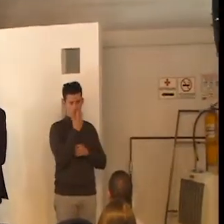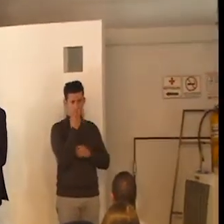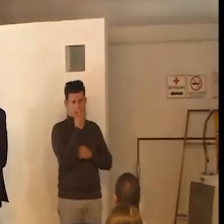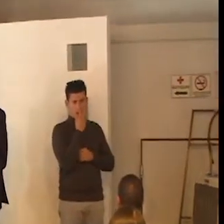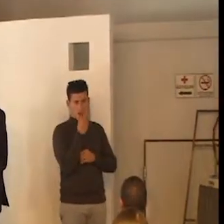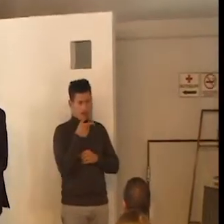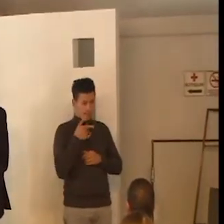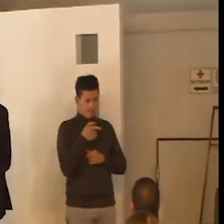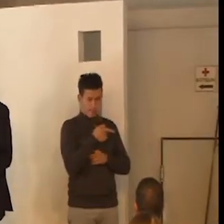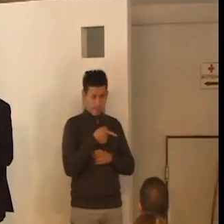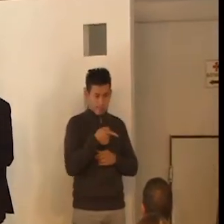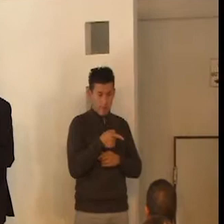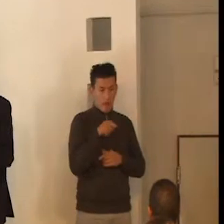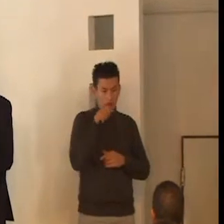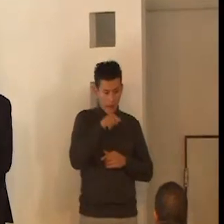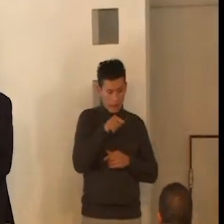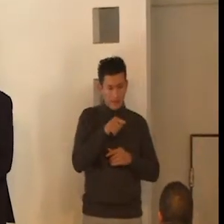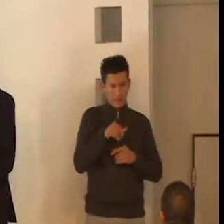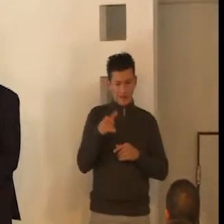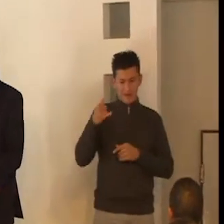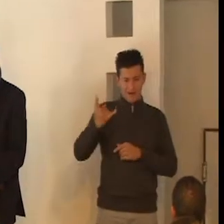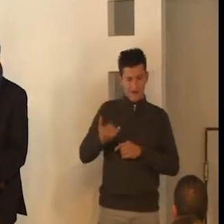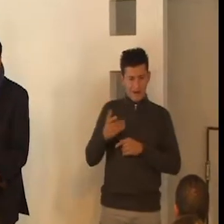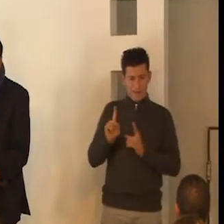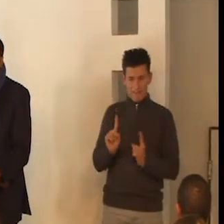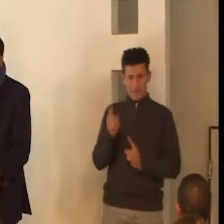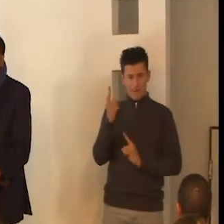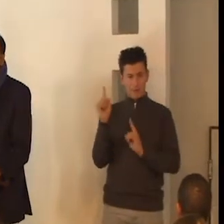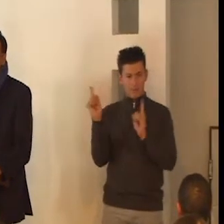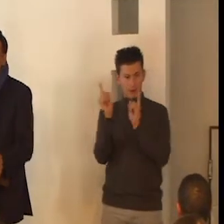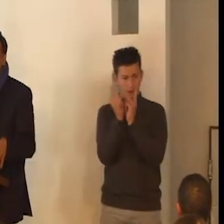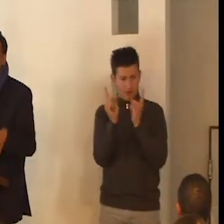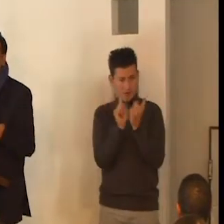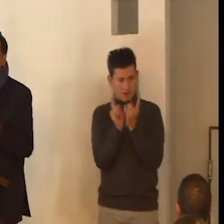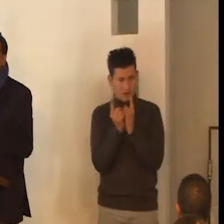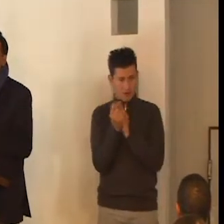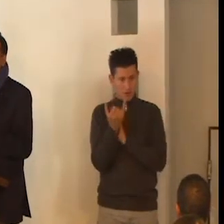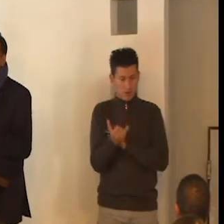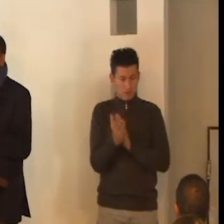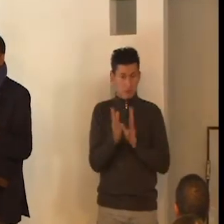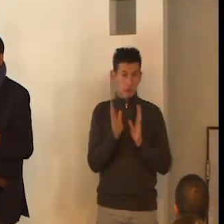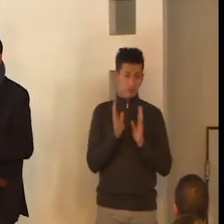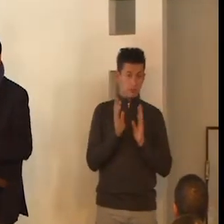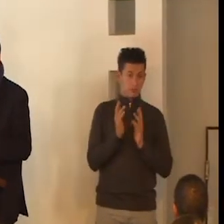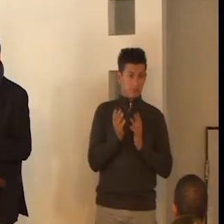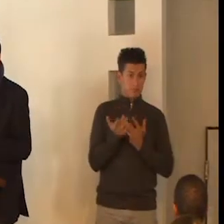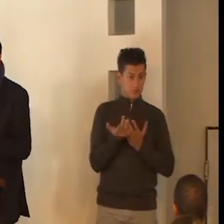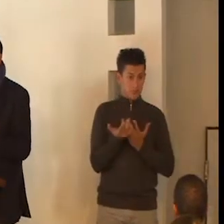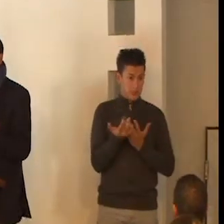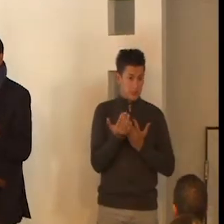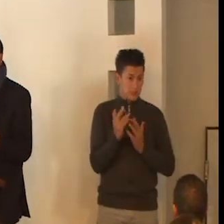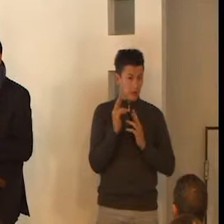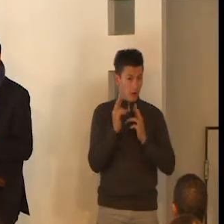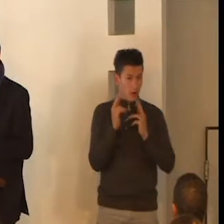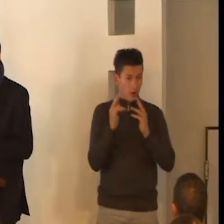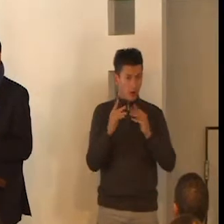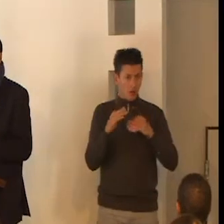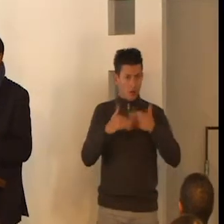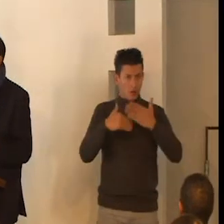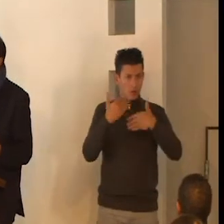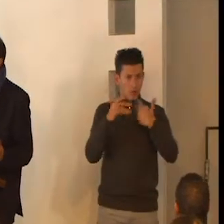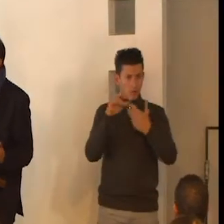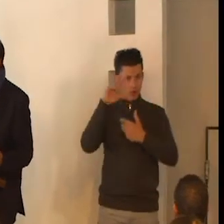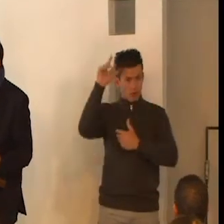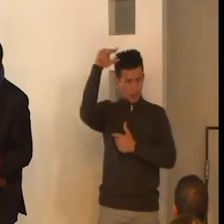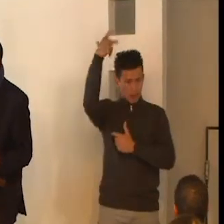es básicamente la intención de este primer encuentro, que esperamos pues se vaya redimensionando, se